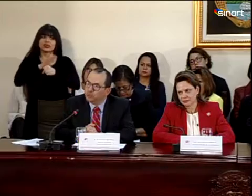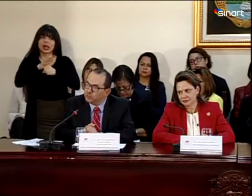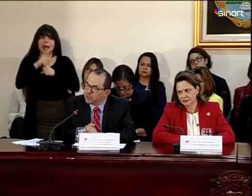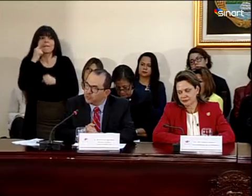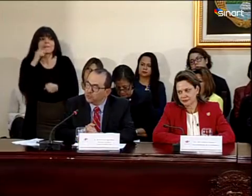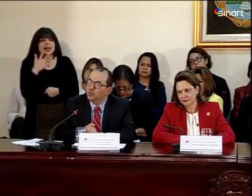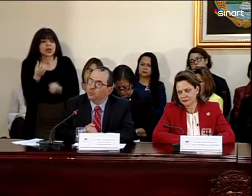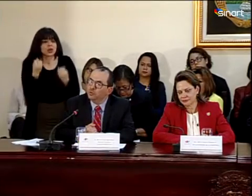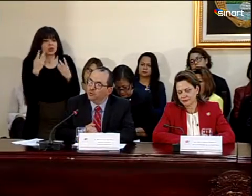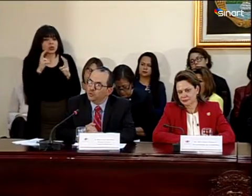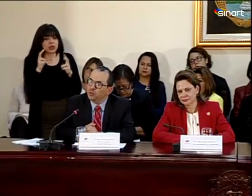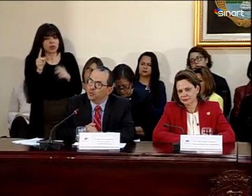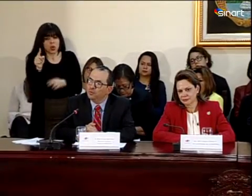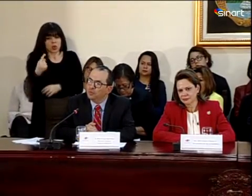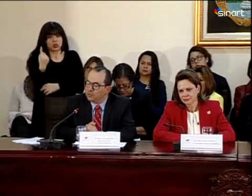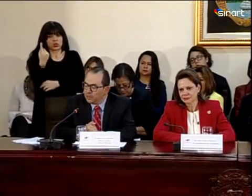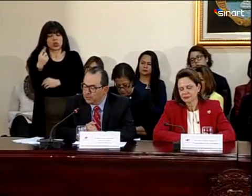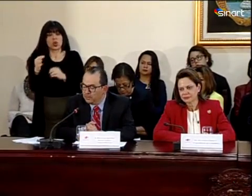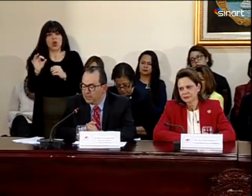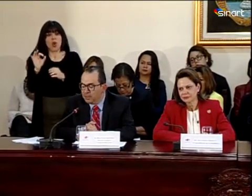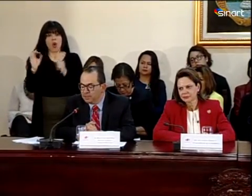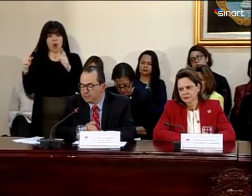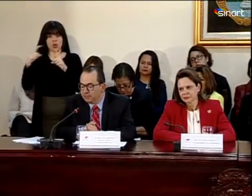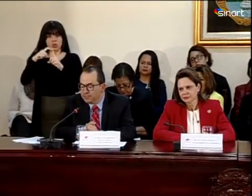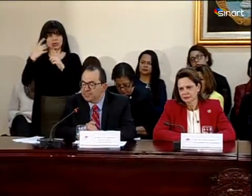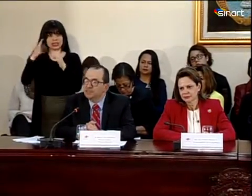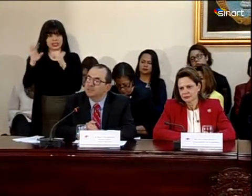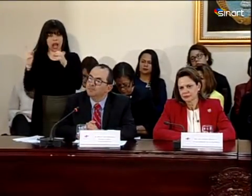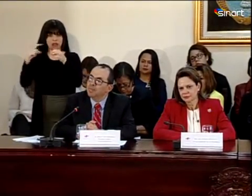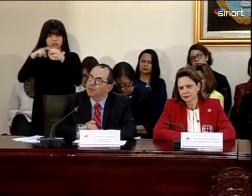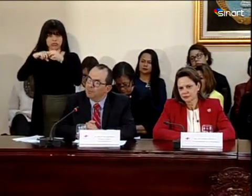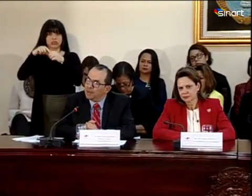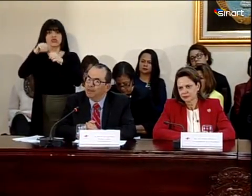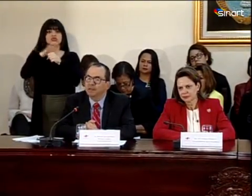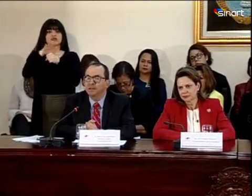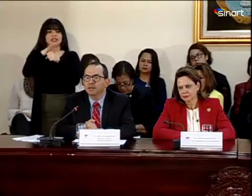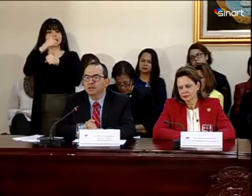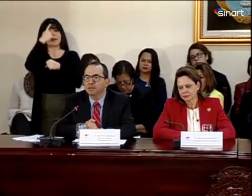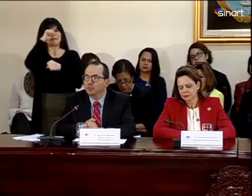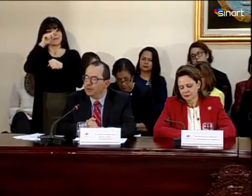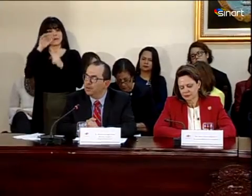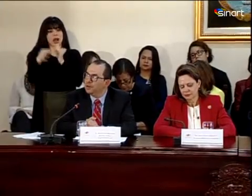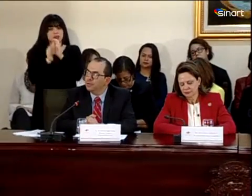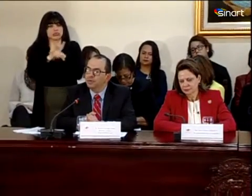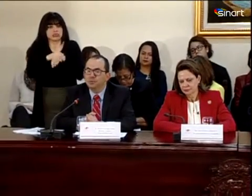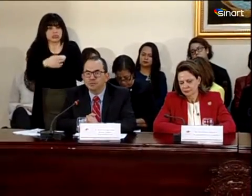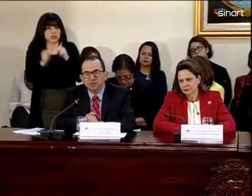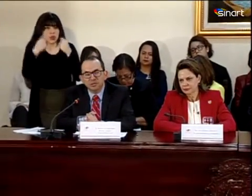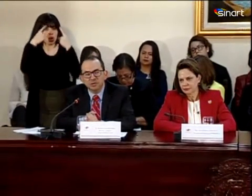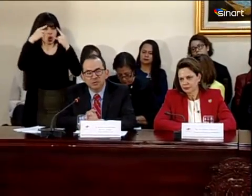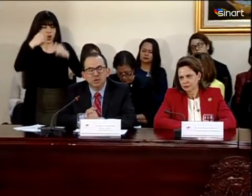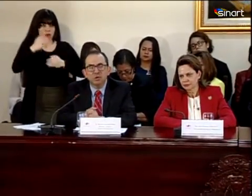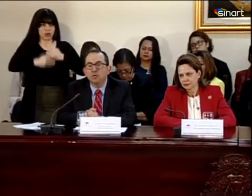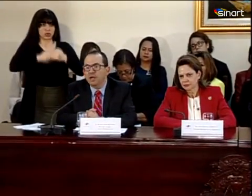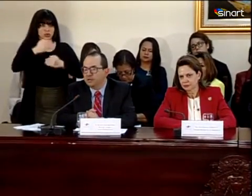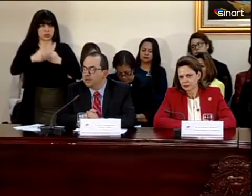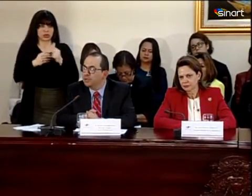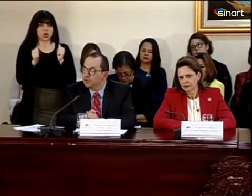en muchos casos un solo óvulo fecundado sea suficiente para poder lograr un procedimiento.